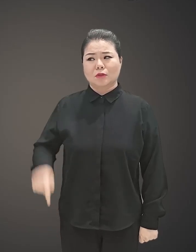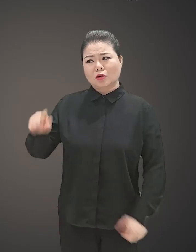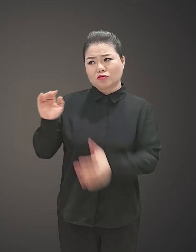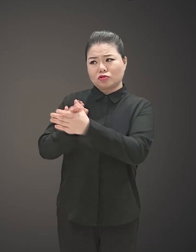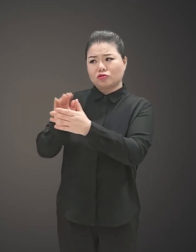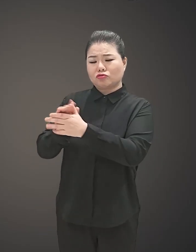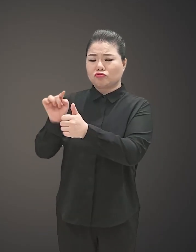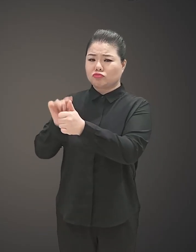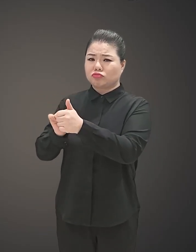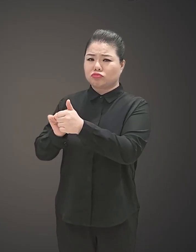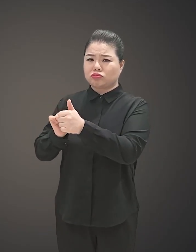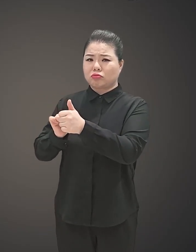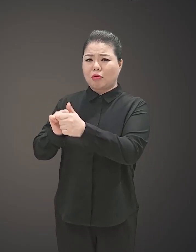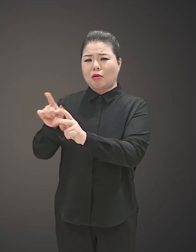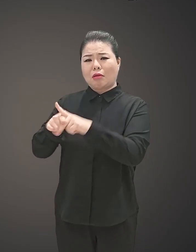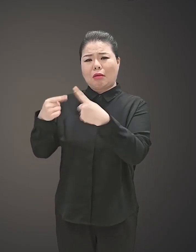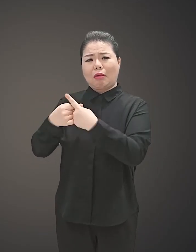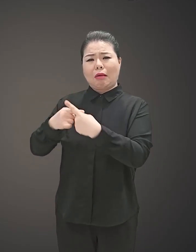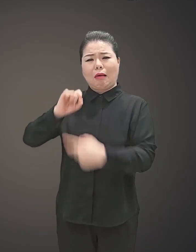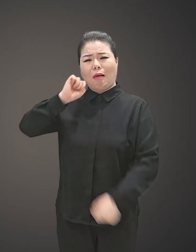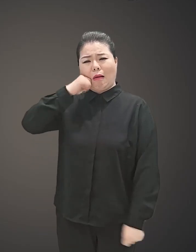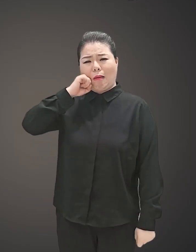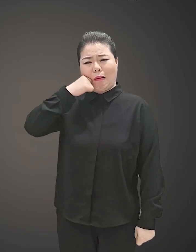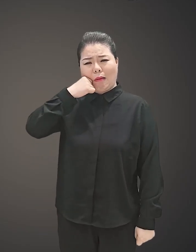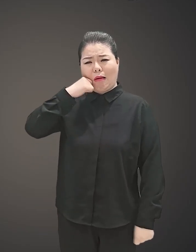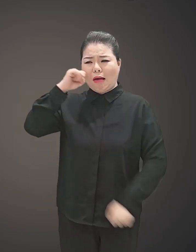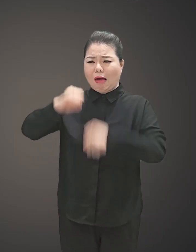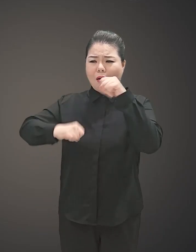시우는 왜 이해할 수 없는 행동만 하는 걸까요?